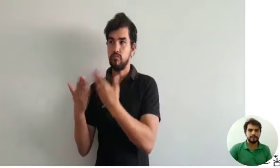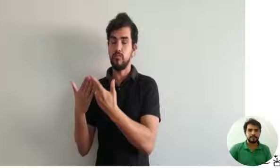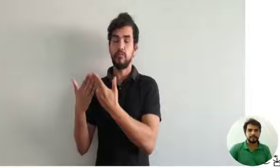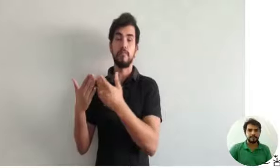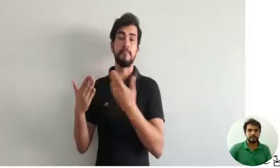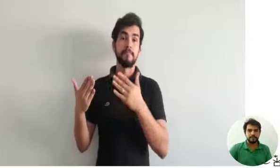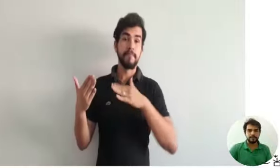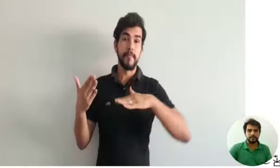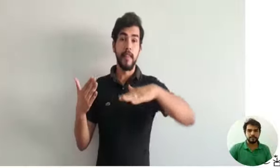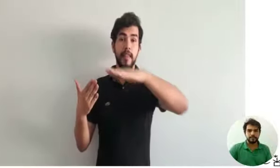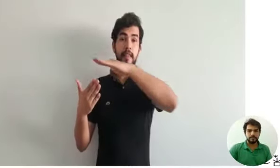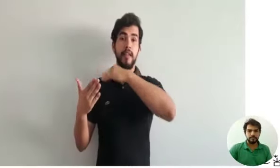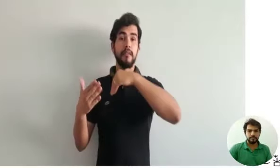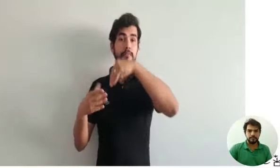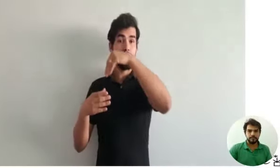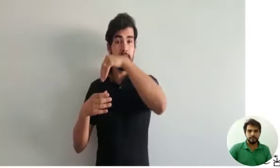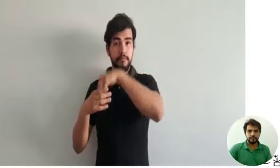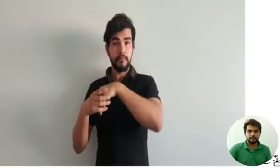escola.